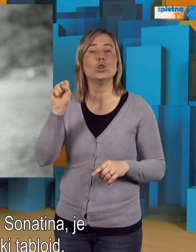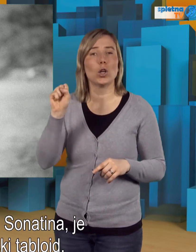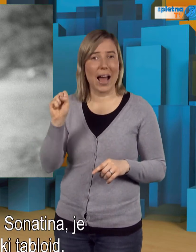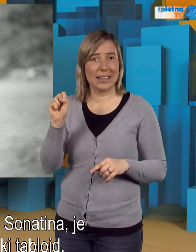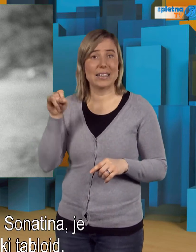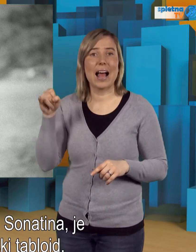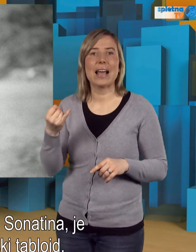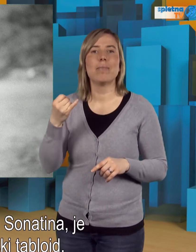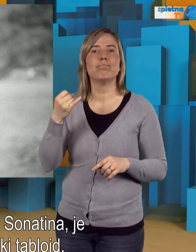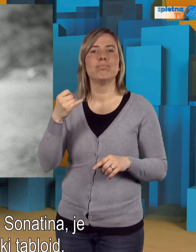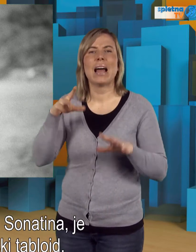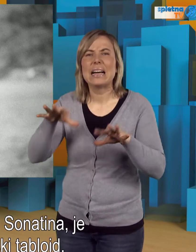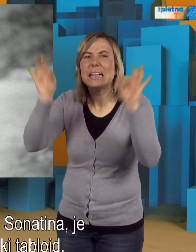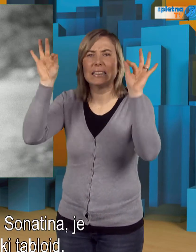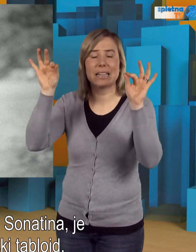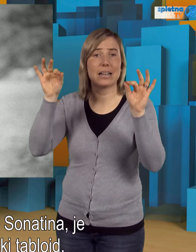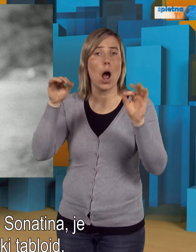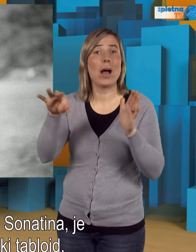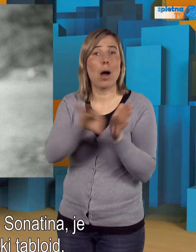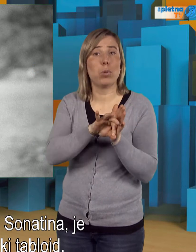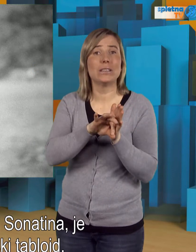je razkrinkal japonski tabloid.